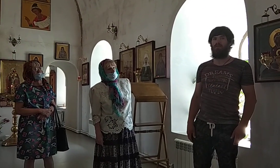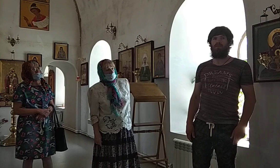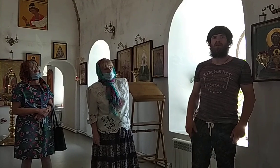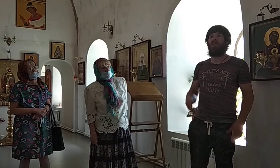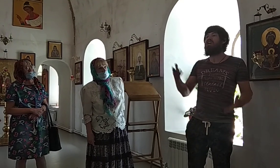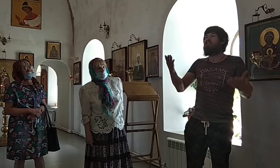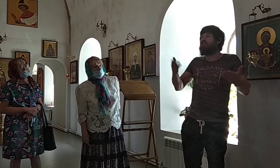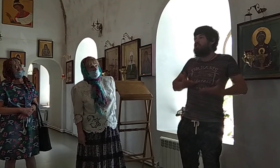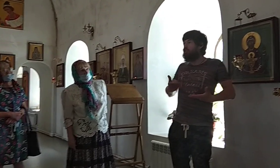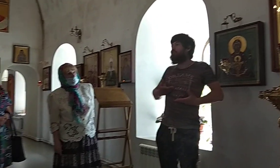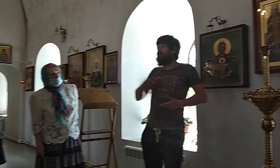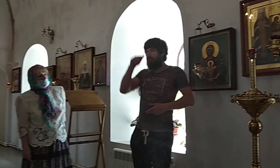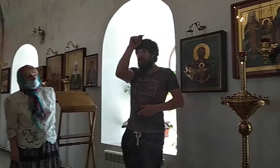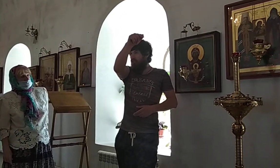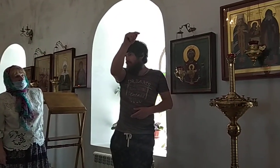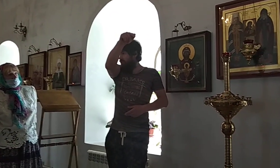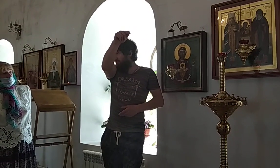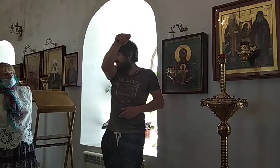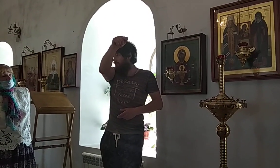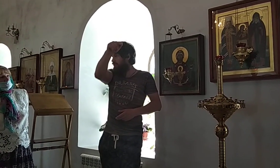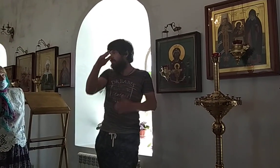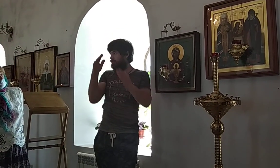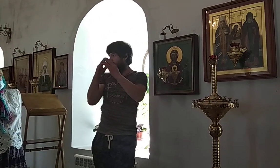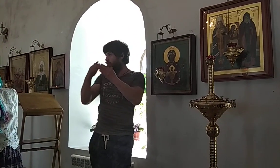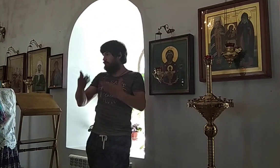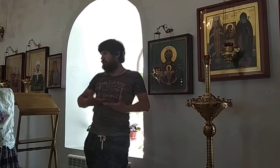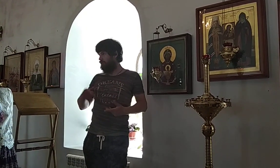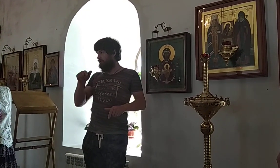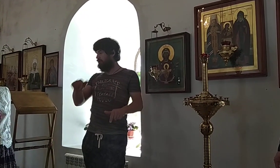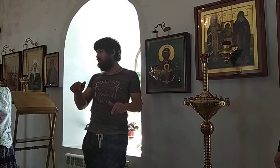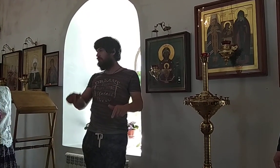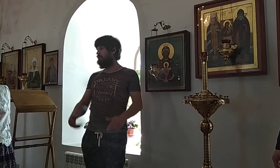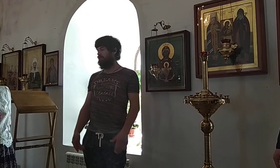И жил здесь у нас, здесь в архиерейском доме.